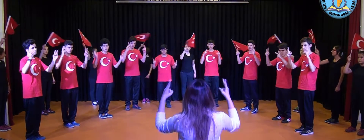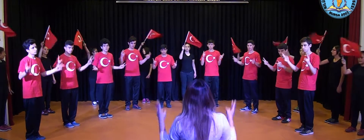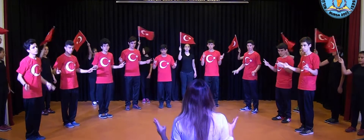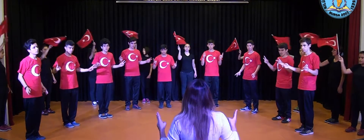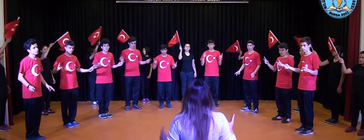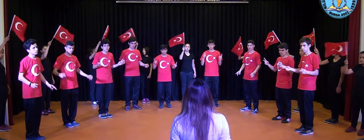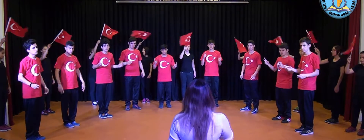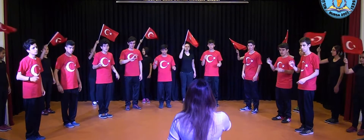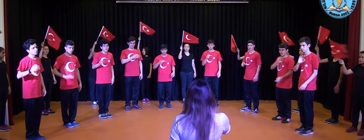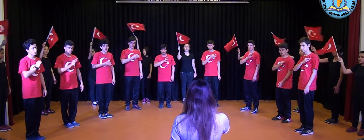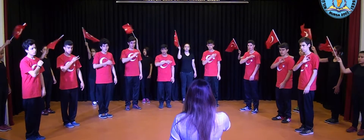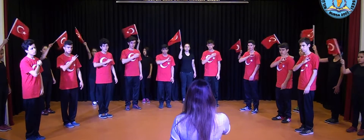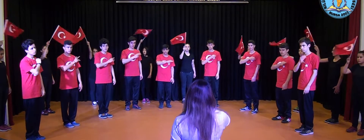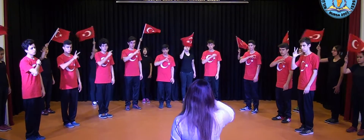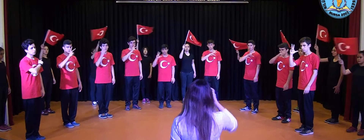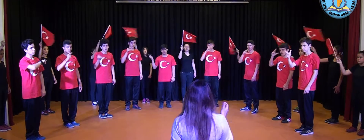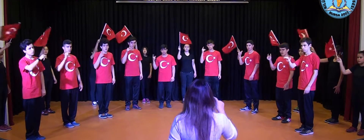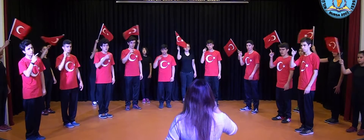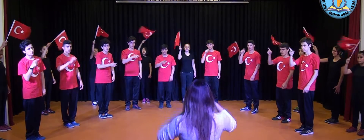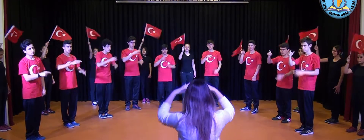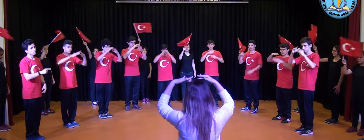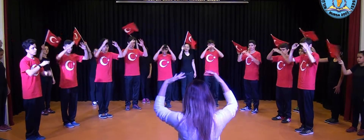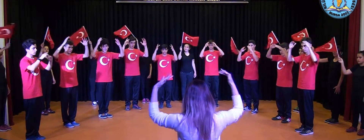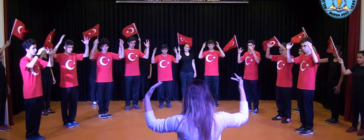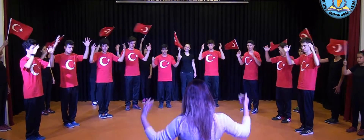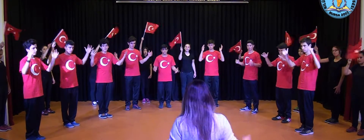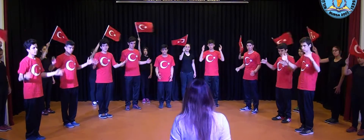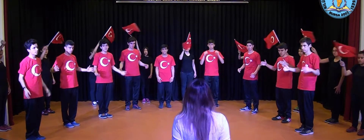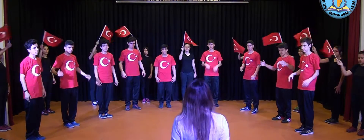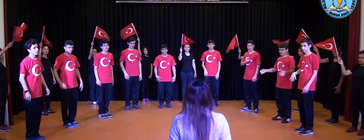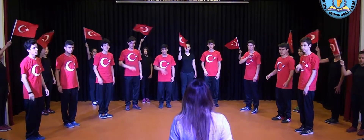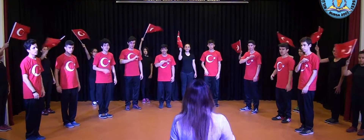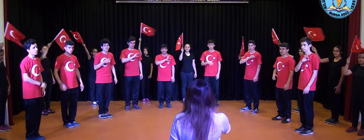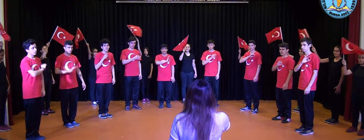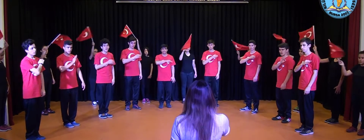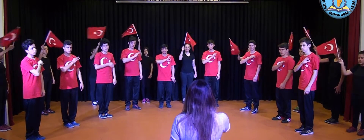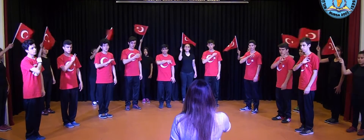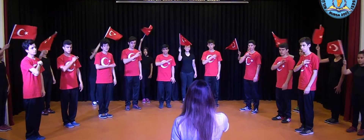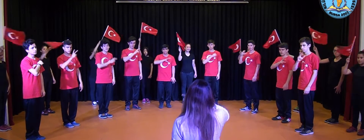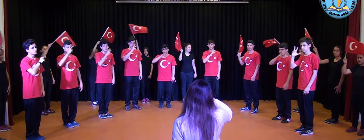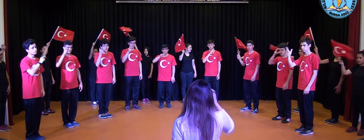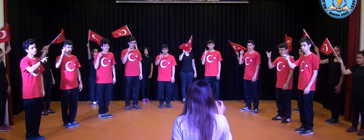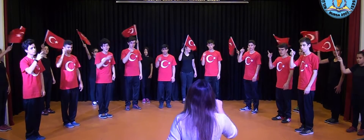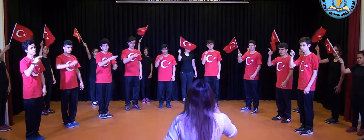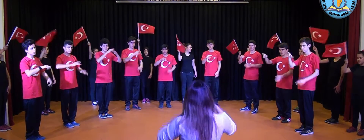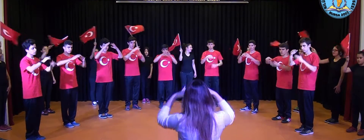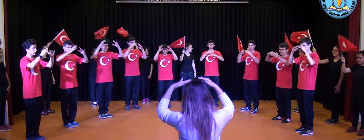açar Altın güneş Orda Sırmalar Saçar Altın güneş Orda